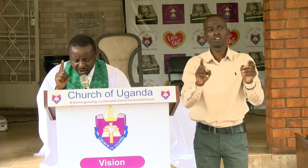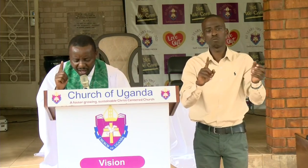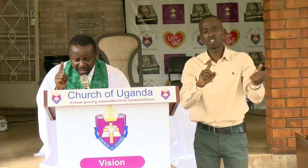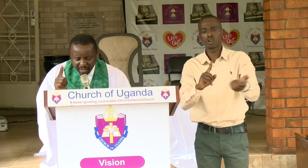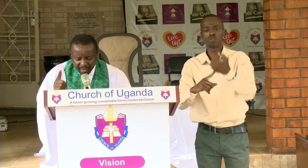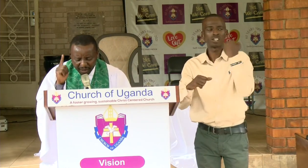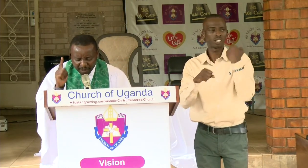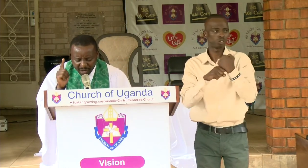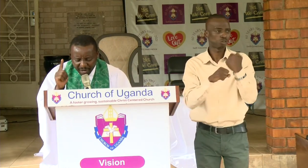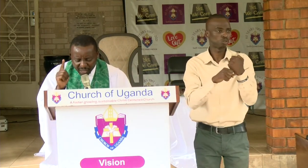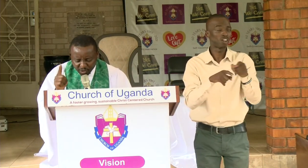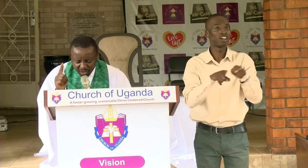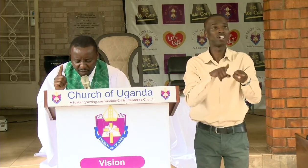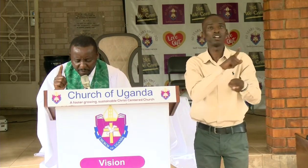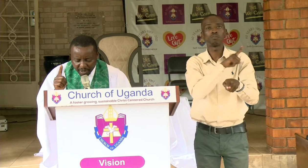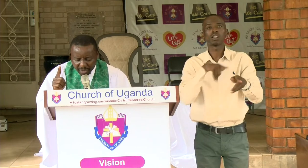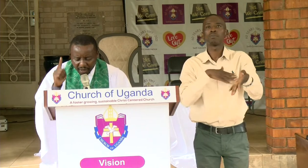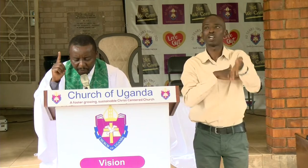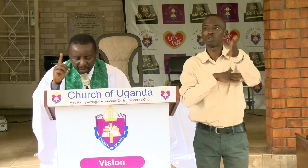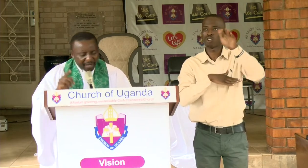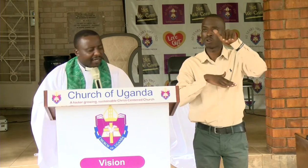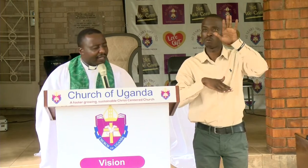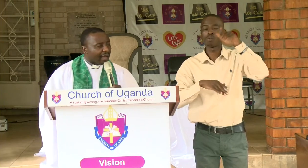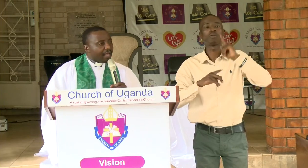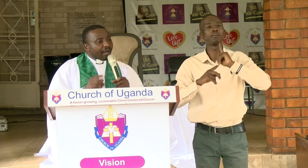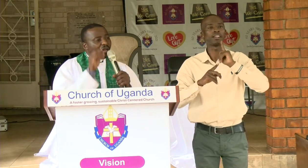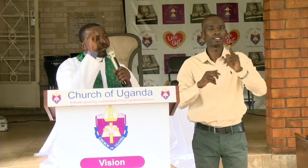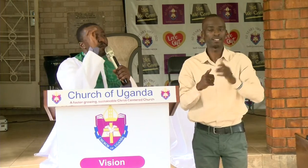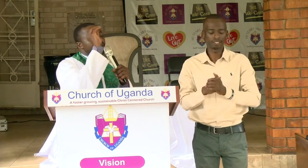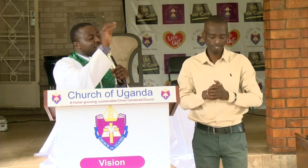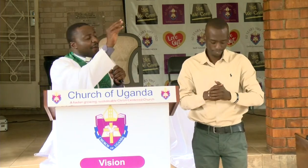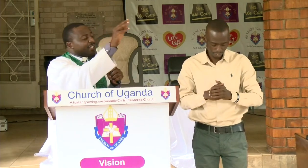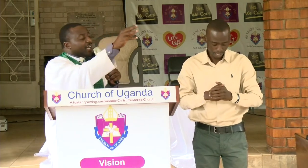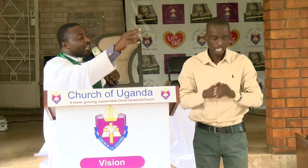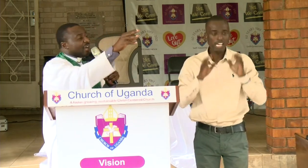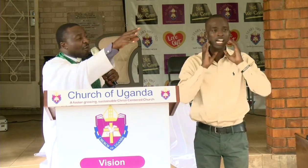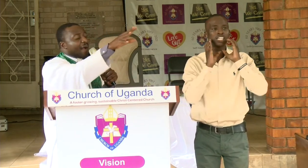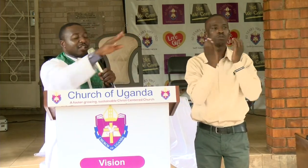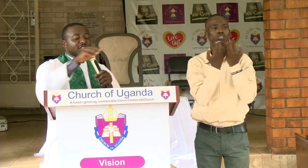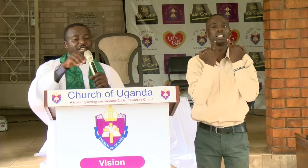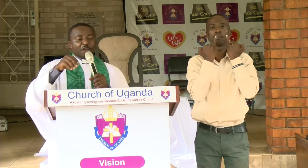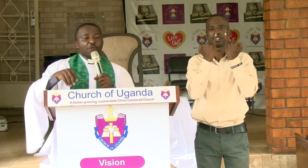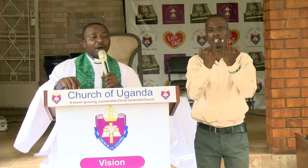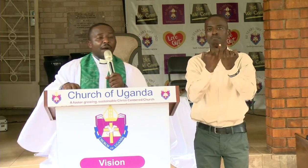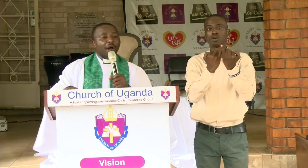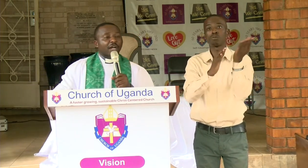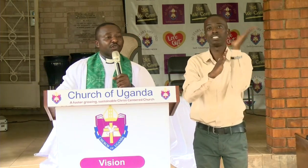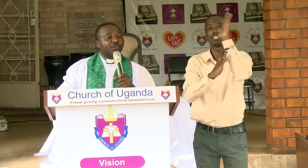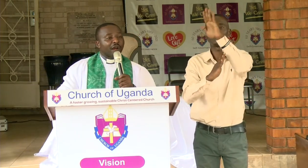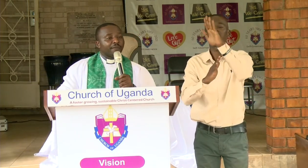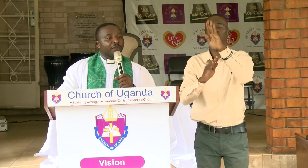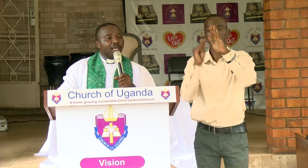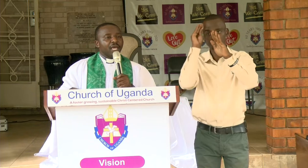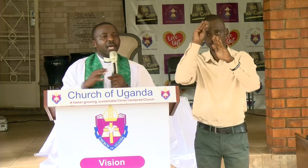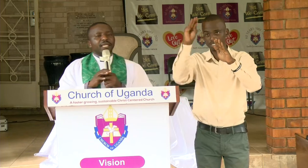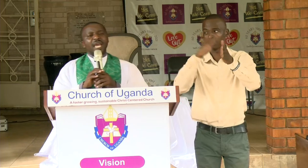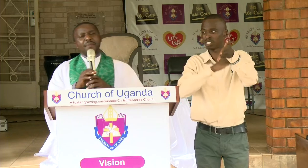munaakwatanga okukola nga Mukama Katonda wammwe bwe yabalagira. Kati Musa abategeeza kubanga zizaayo obubaka bwa